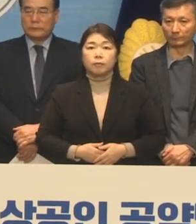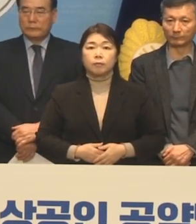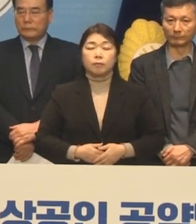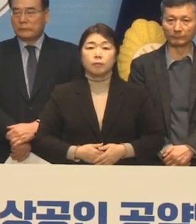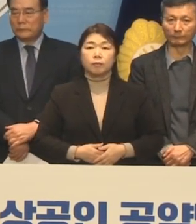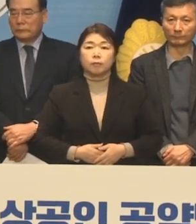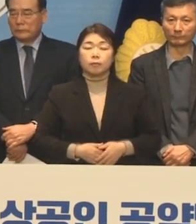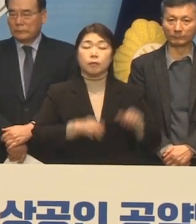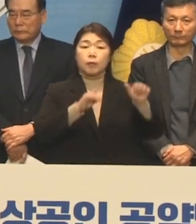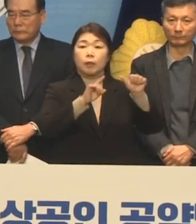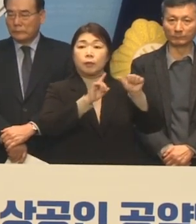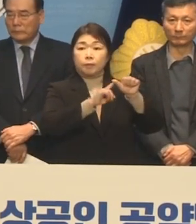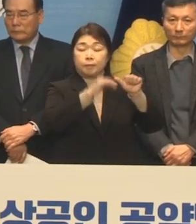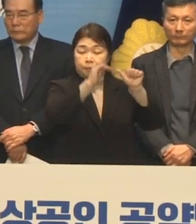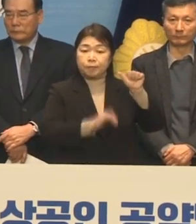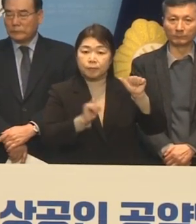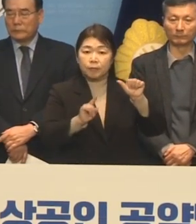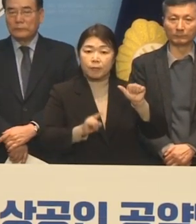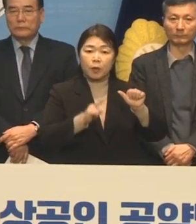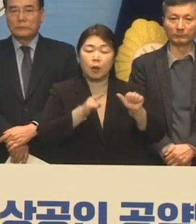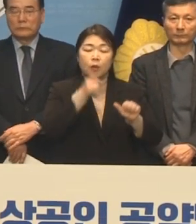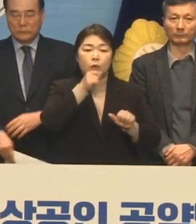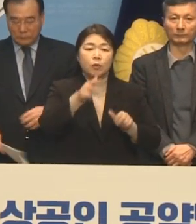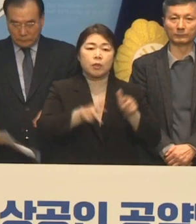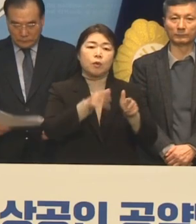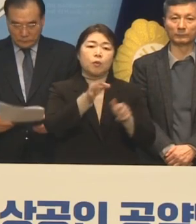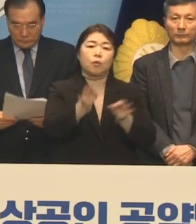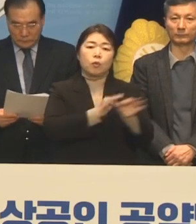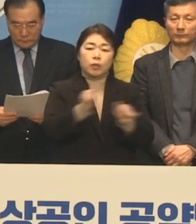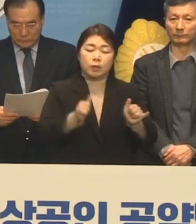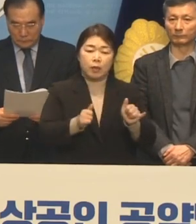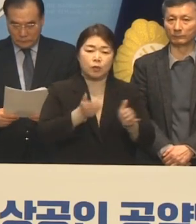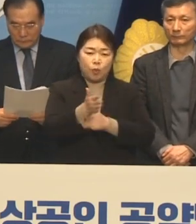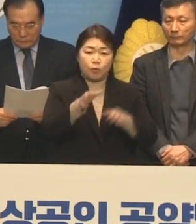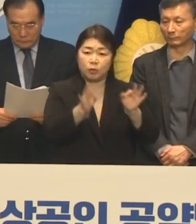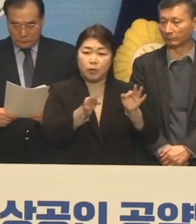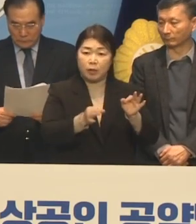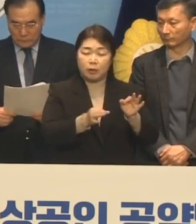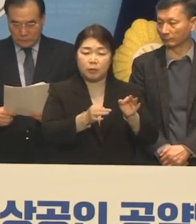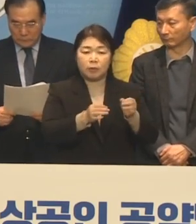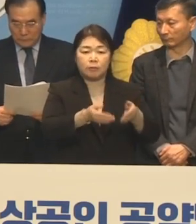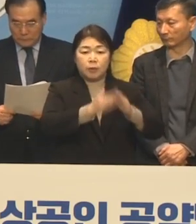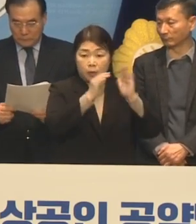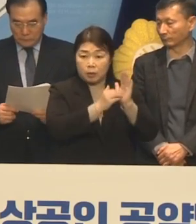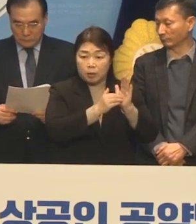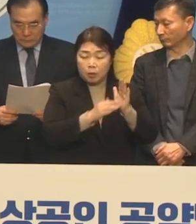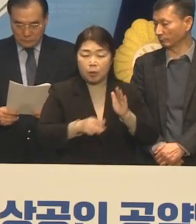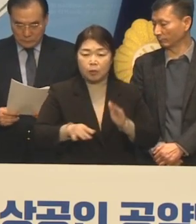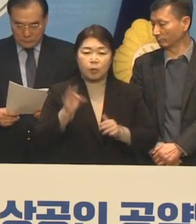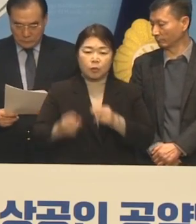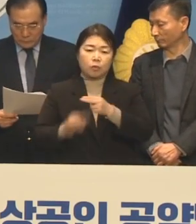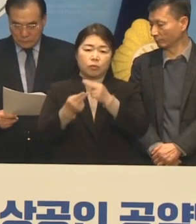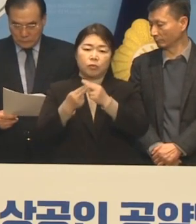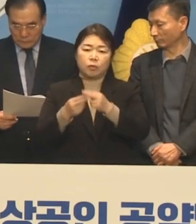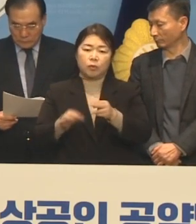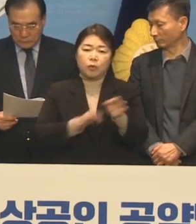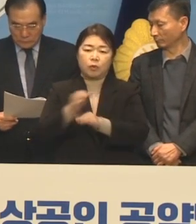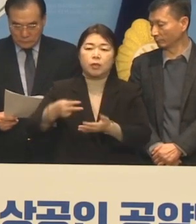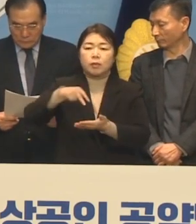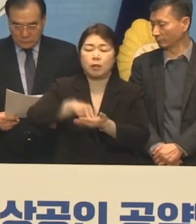네, 다섯째, 소상공인 전문은행을 도입해서 소상공인의 목돈 마련과 경제적 자립을